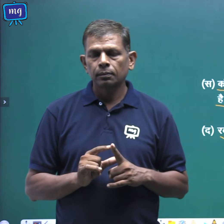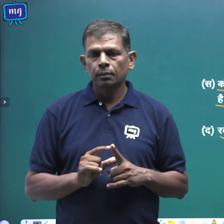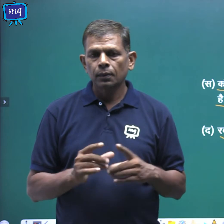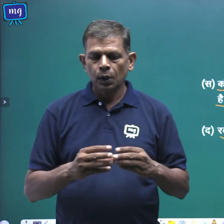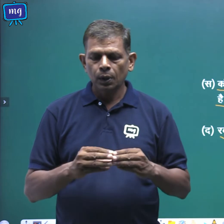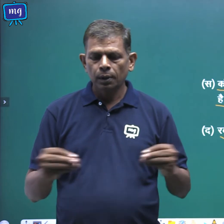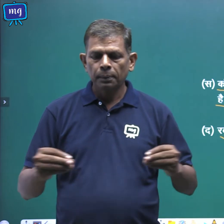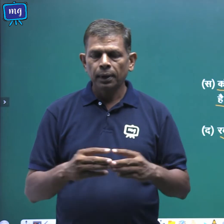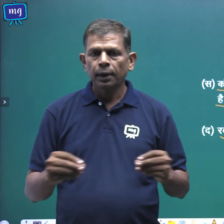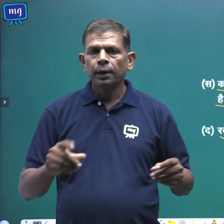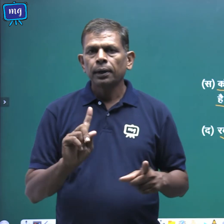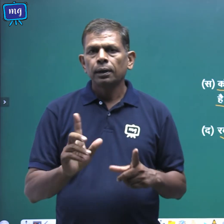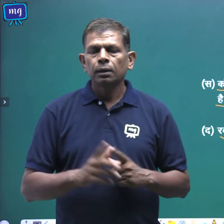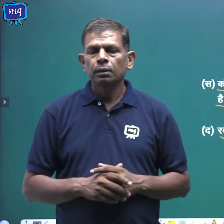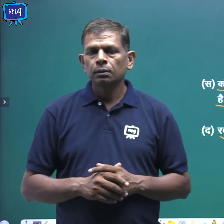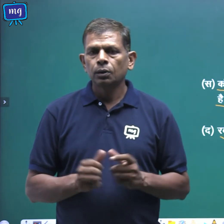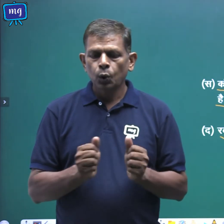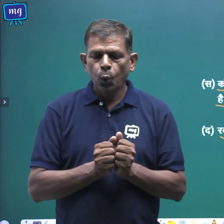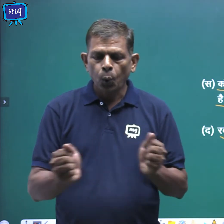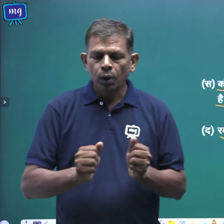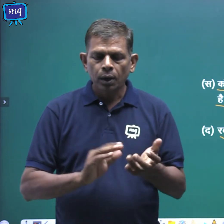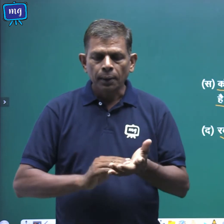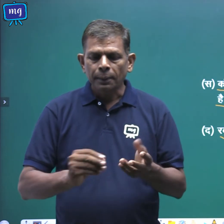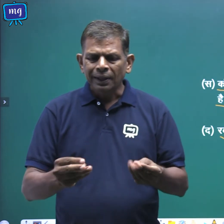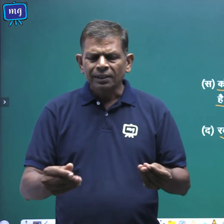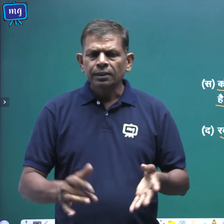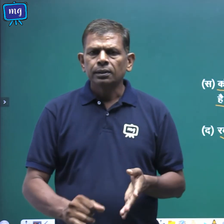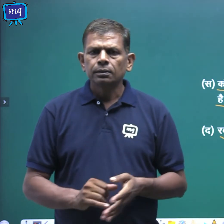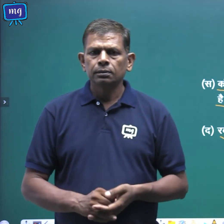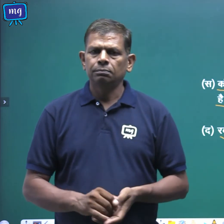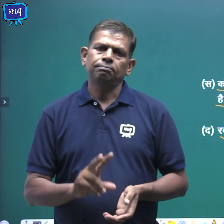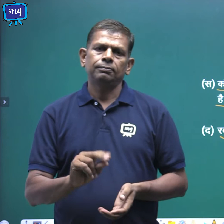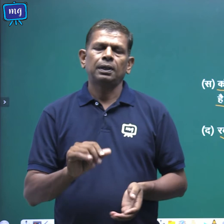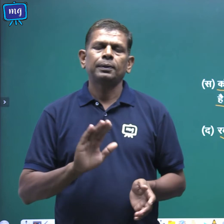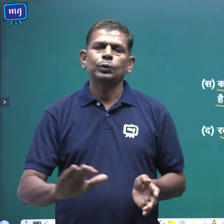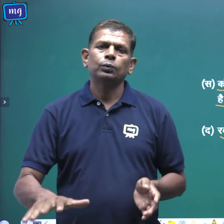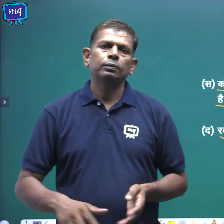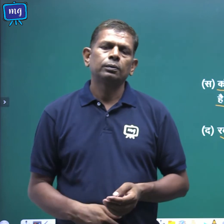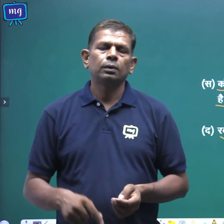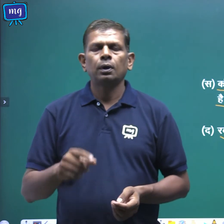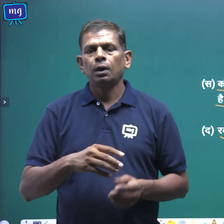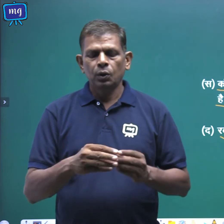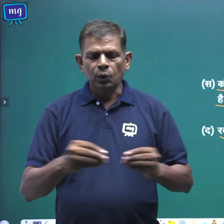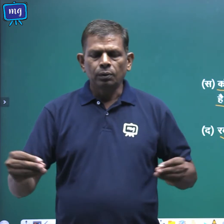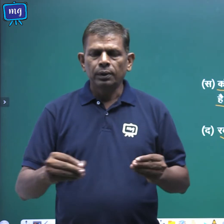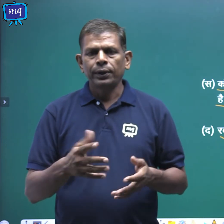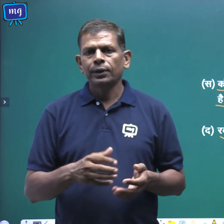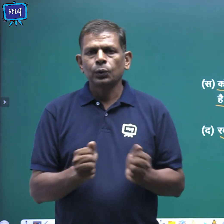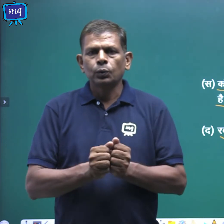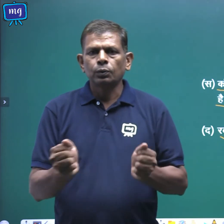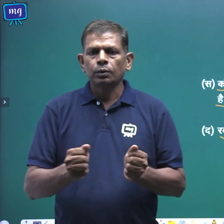रबड़ एक चुंबकीय पदार्थ है? नहीं बच्चों, रबड़ चुंबकीय